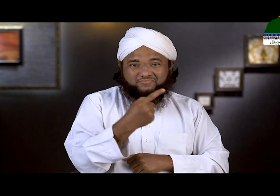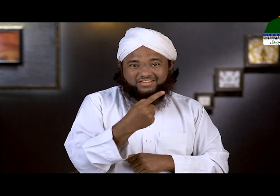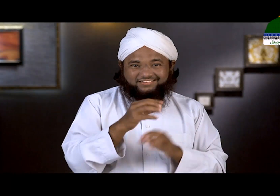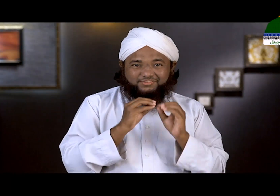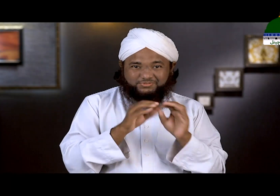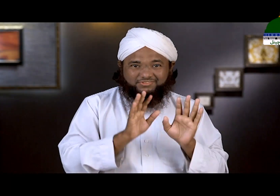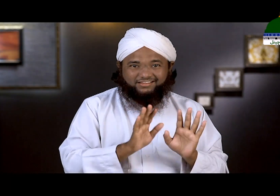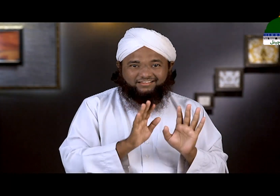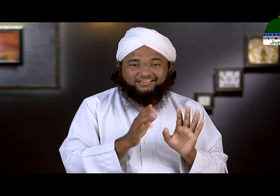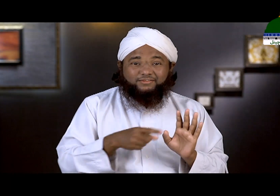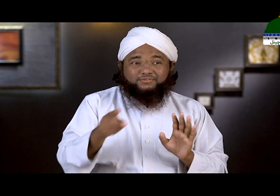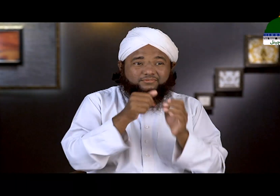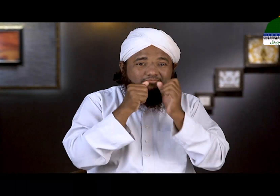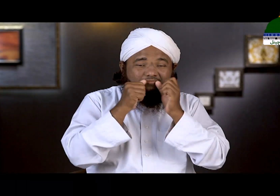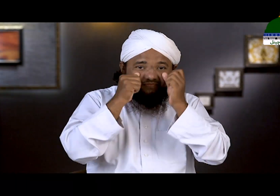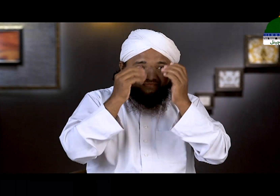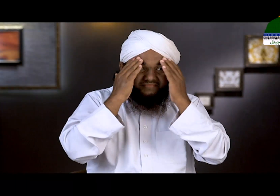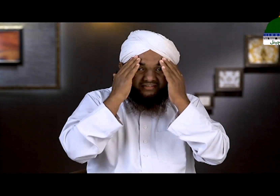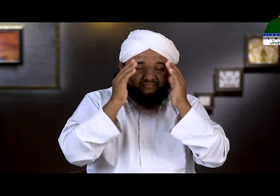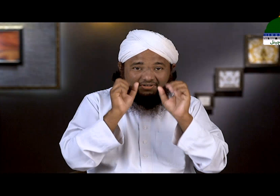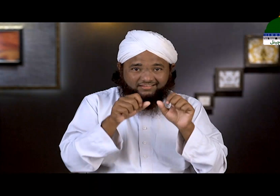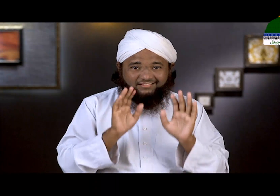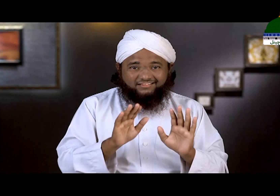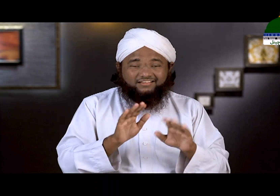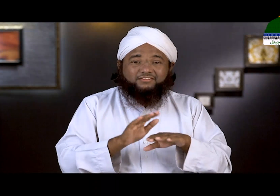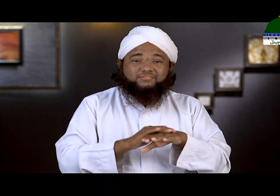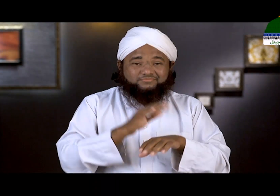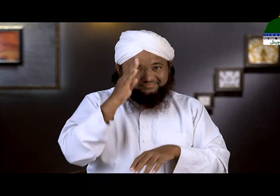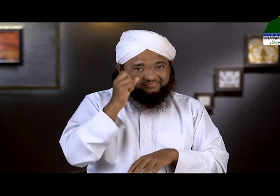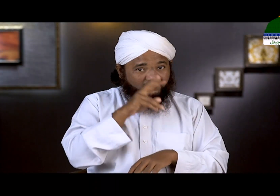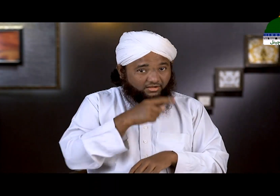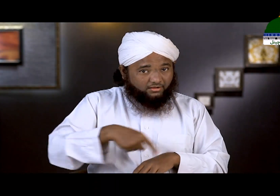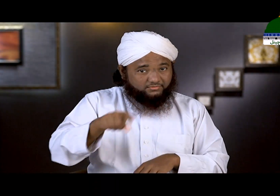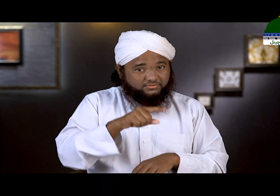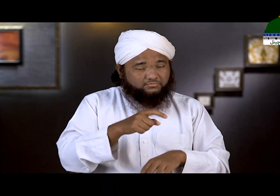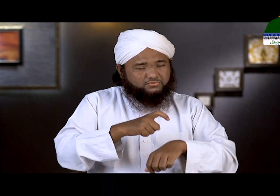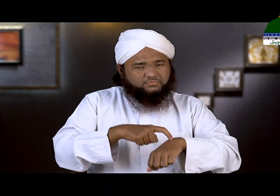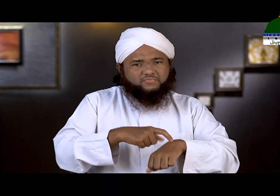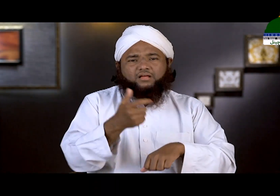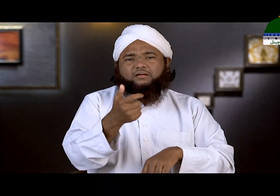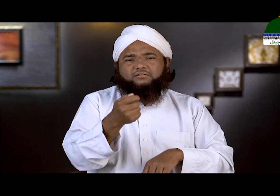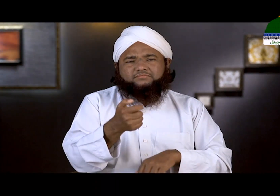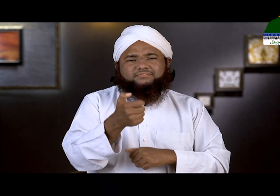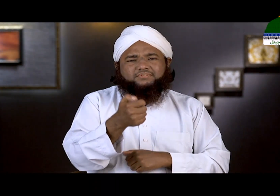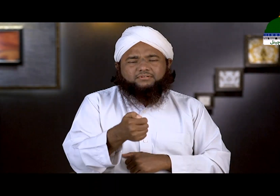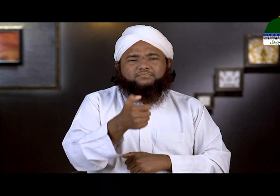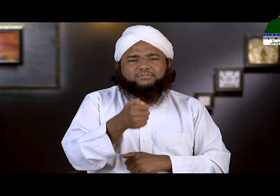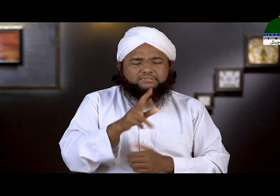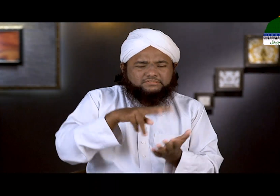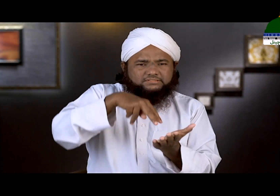چل رہا ہے، درود پاک پڑھنے کے خاص ایام ہیں، اب تو ہمیں چاہیے کہ بس ہر وقت تسبیح ہاتھ میں